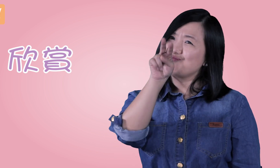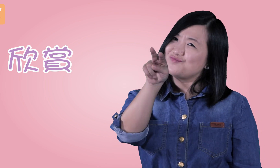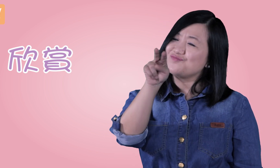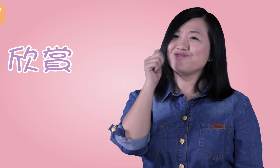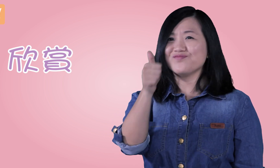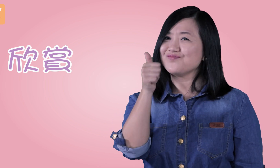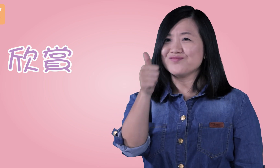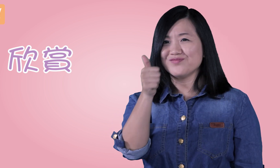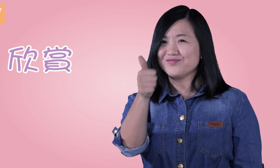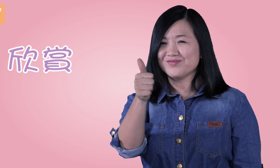欣赏，